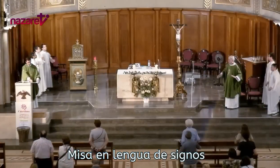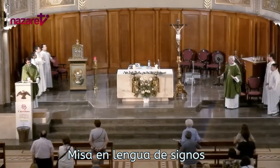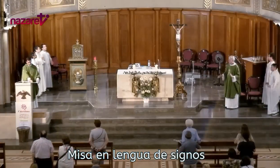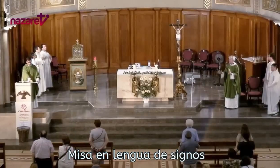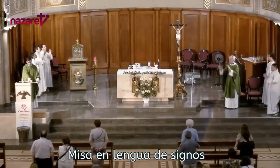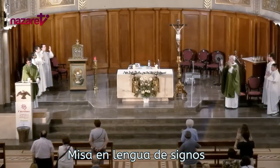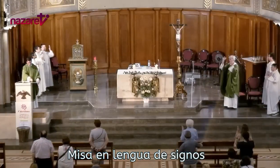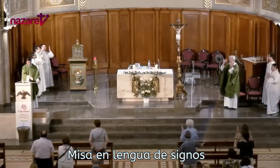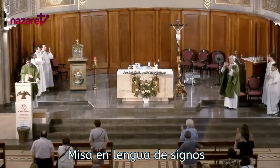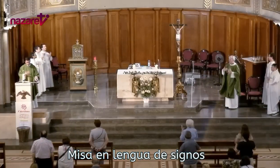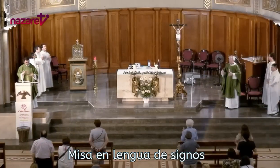Aleluya,